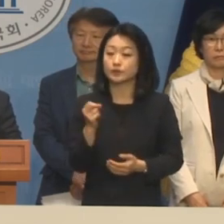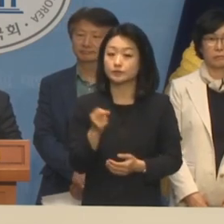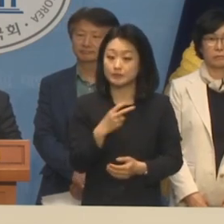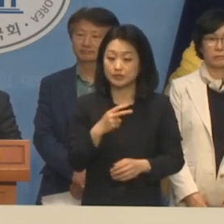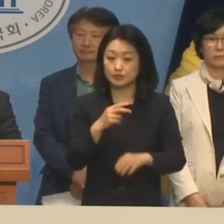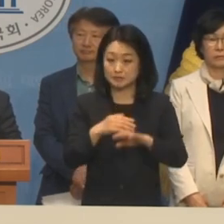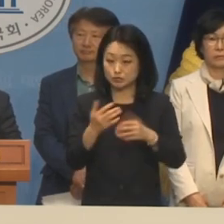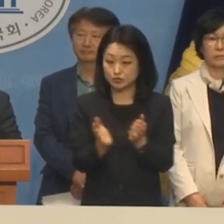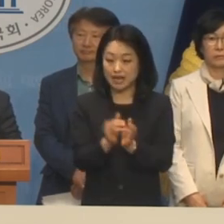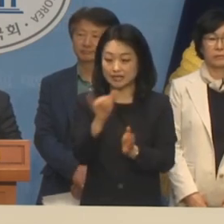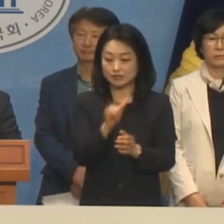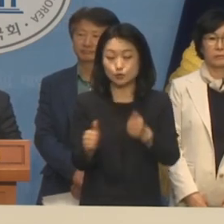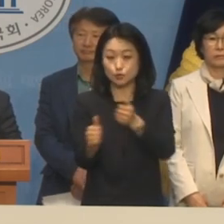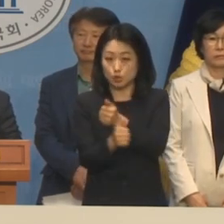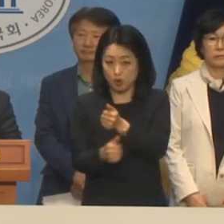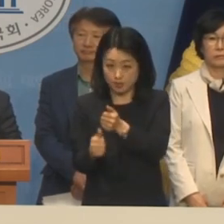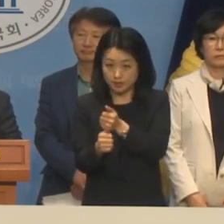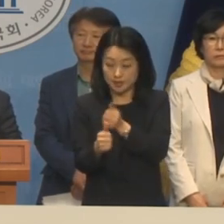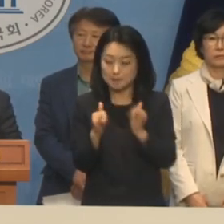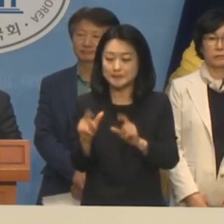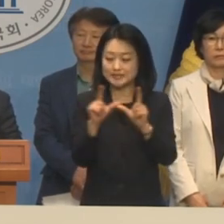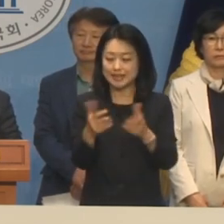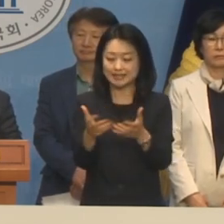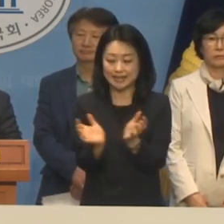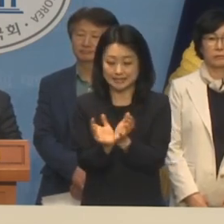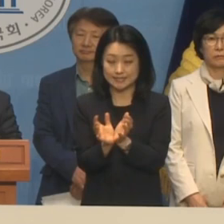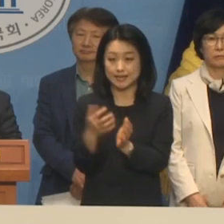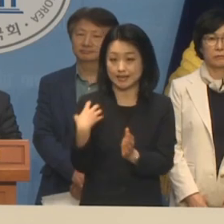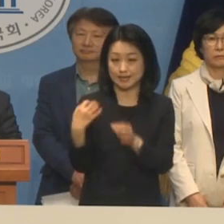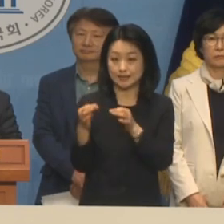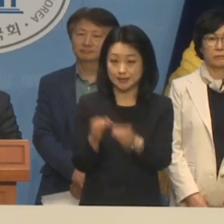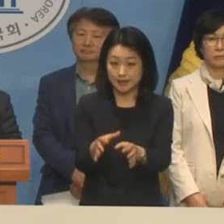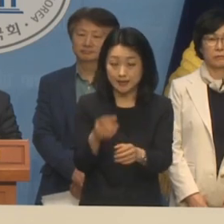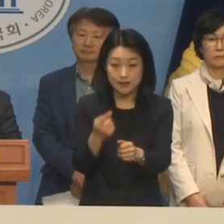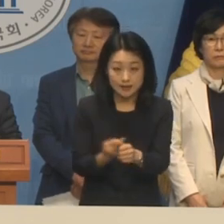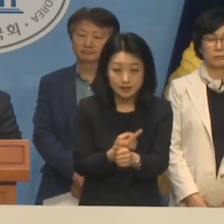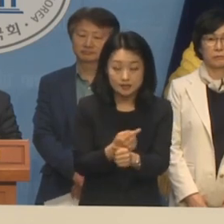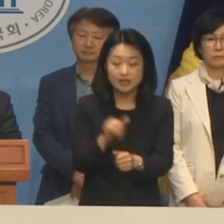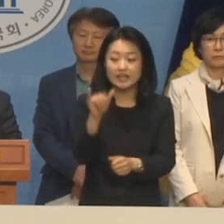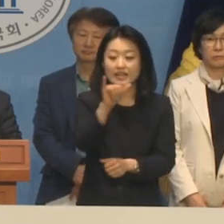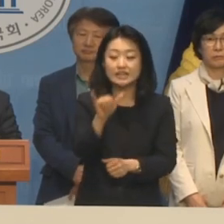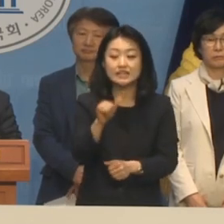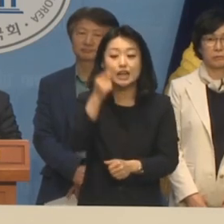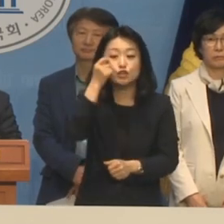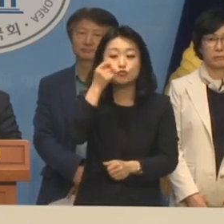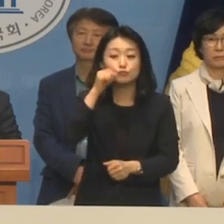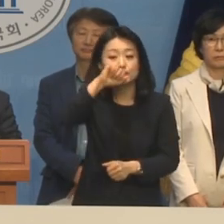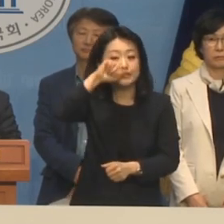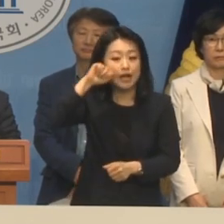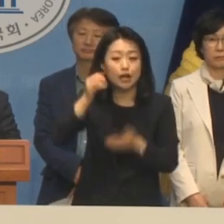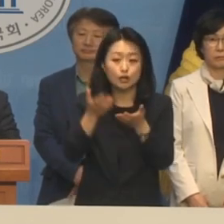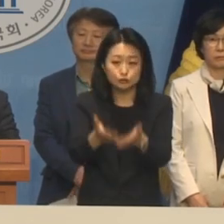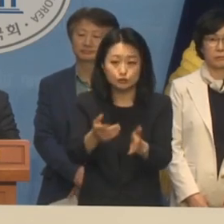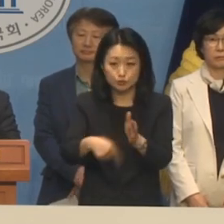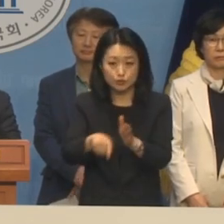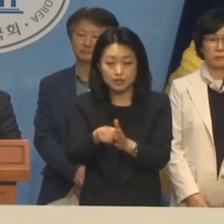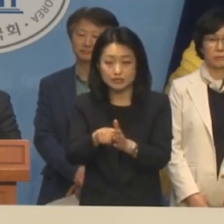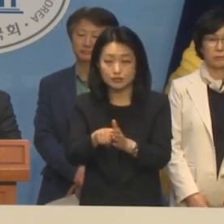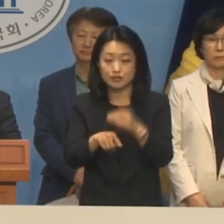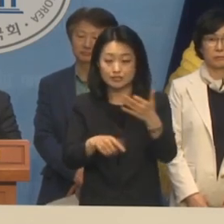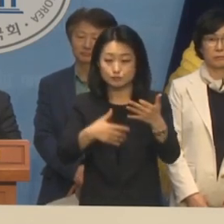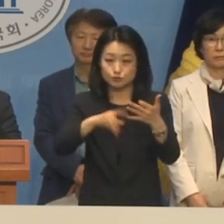더불어민주당 을지로위원회와 민생단체가 주축으로 을의 눈물을 닦아주기 위해 지난